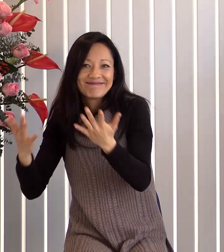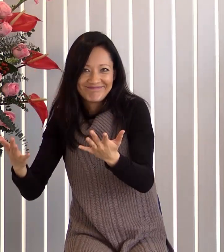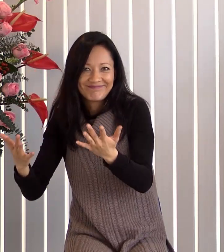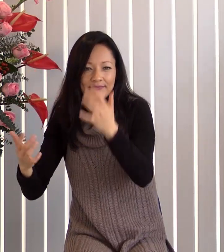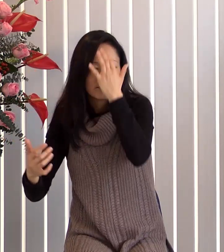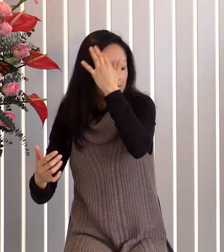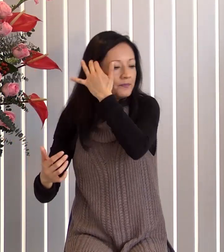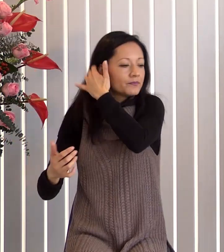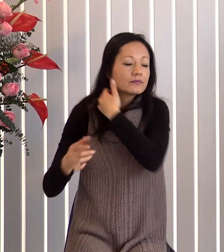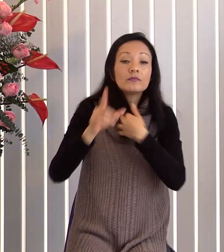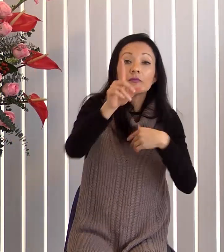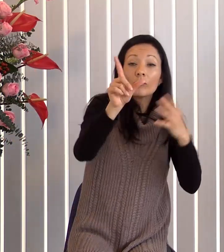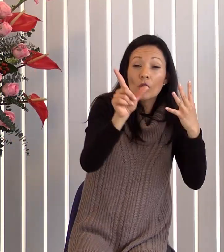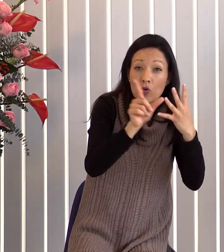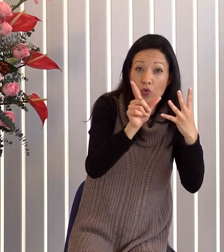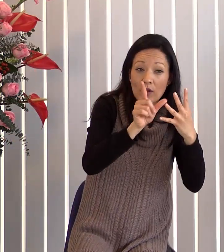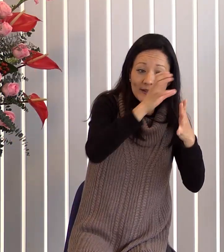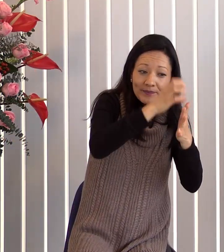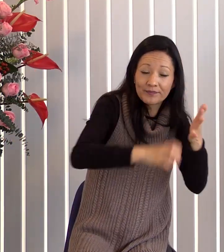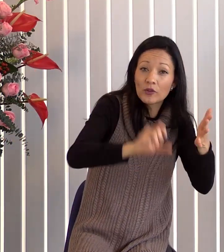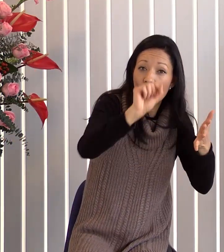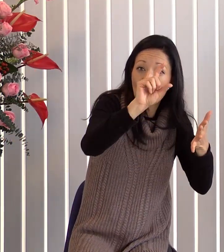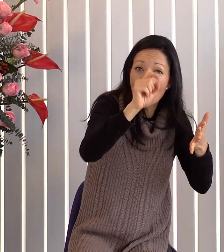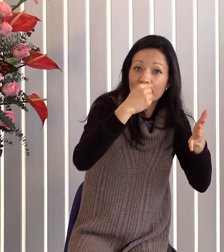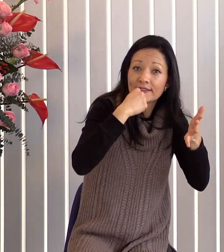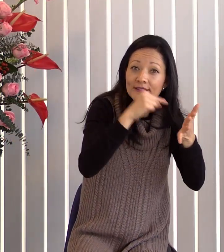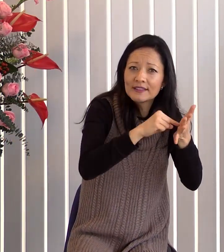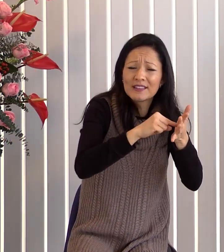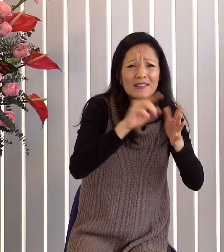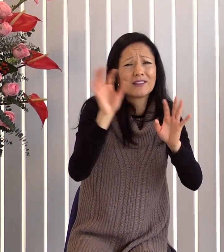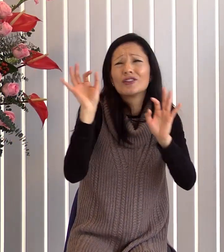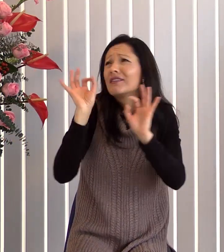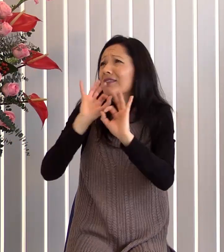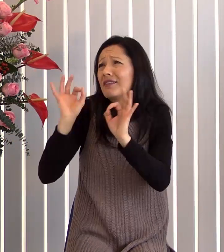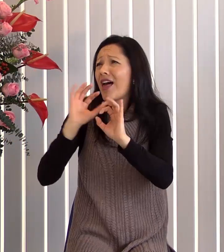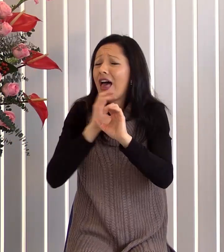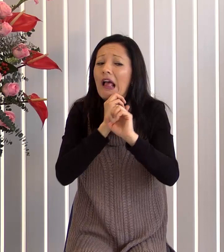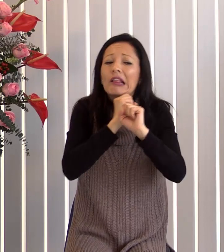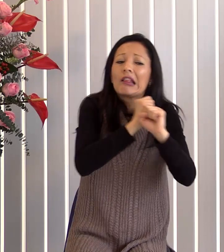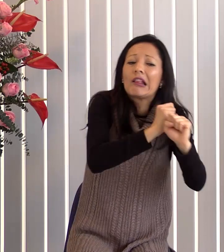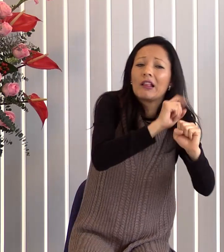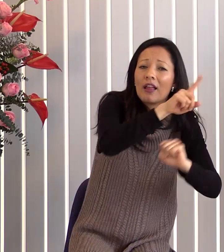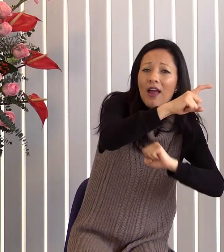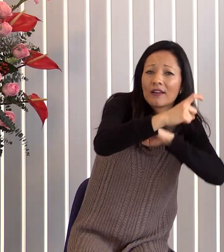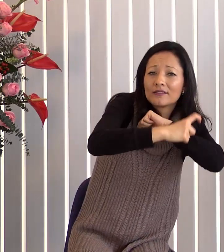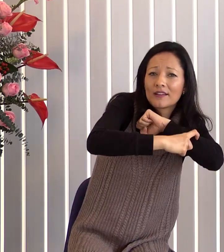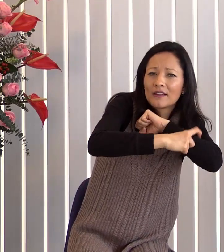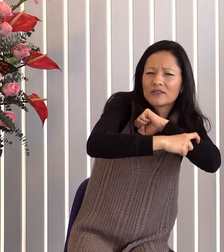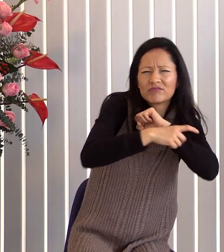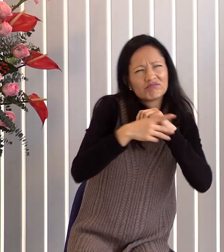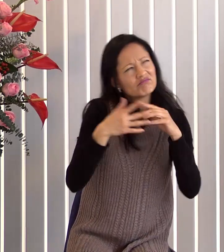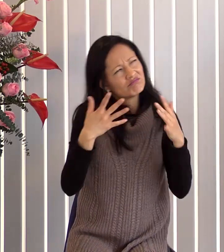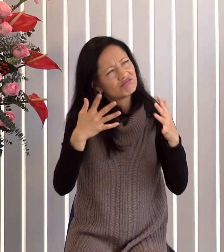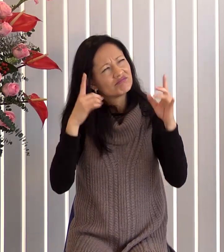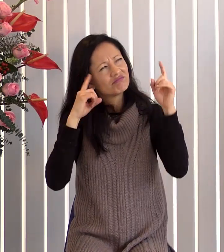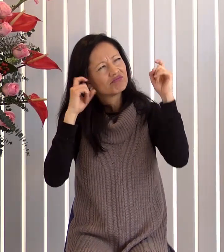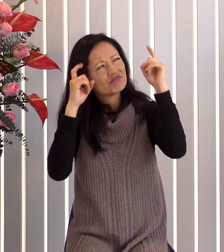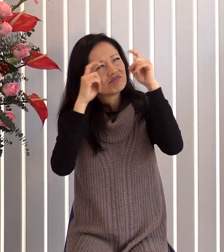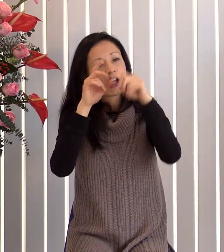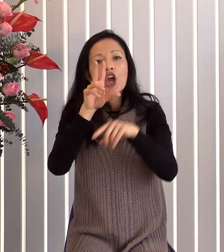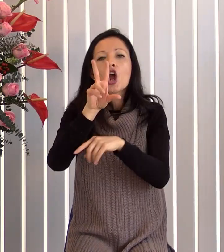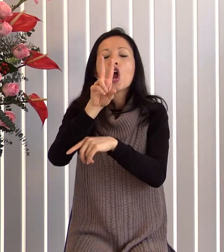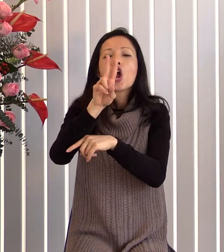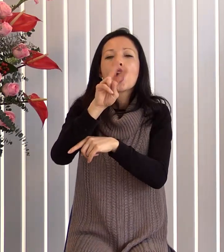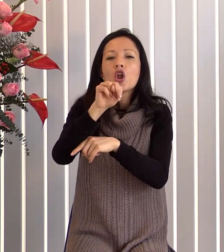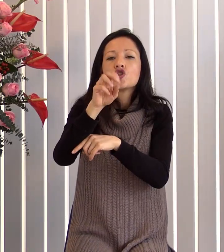Lucas capítulo 11, dice, no nos metas en tentación. Entonces uno podría pensar, ¿será que